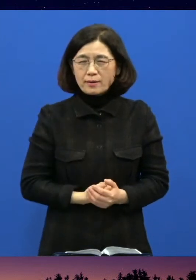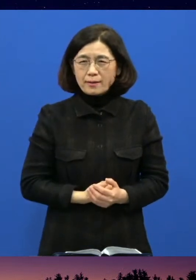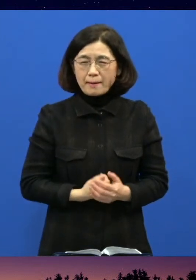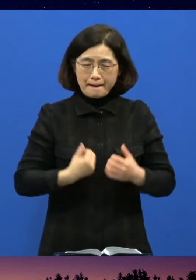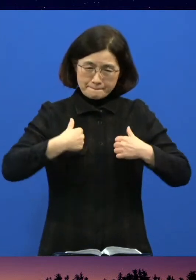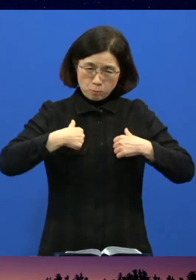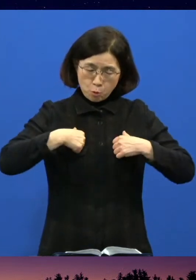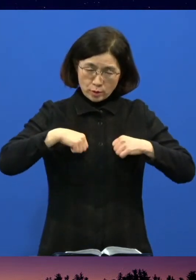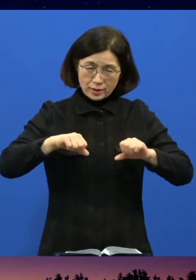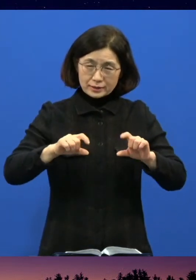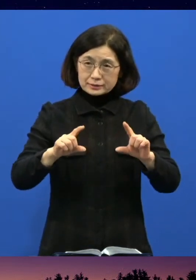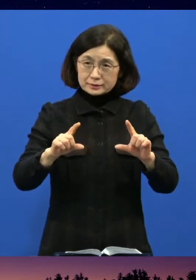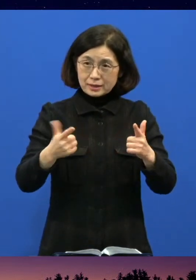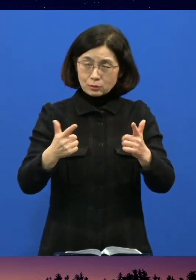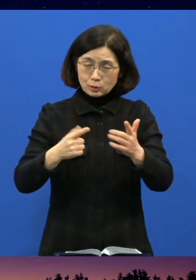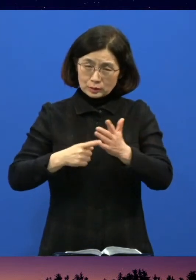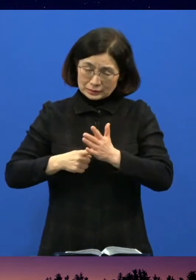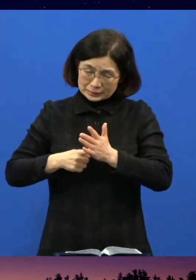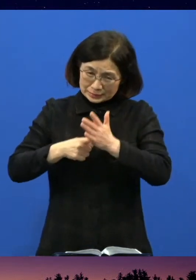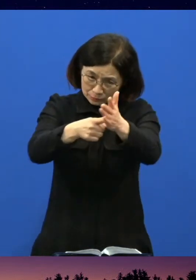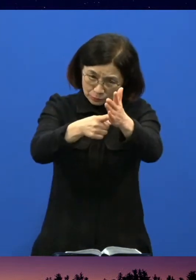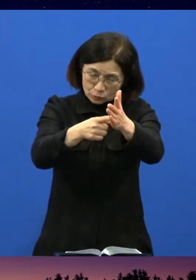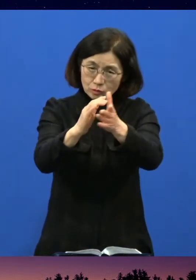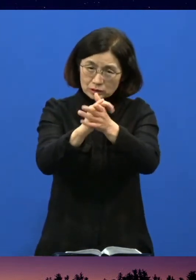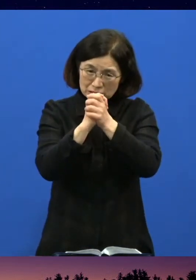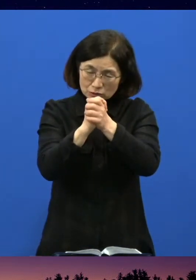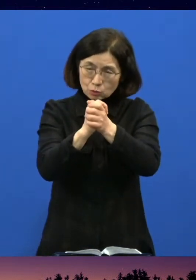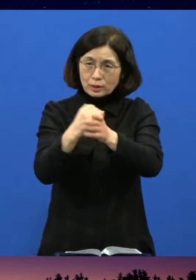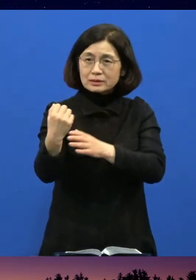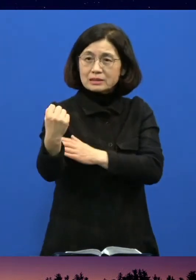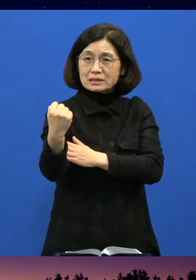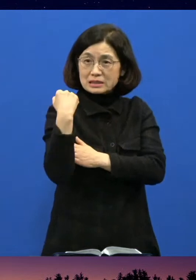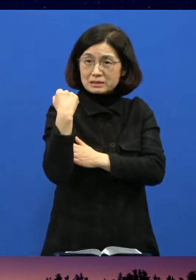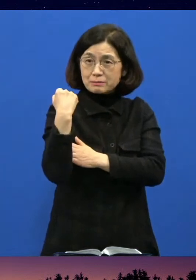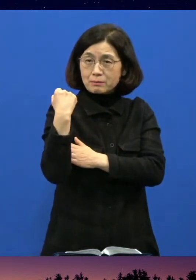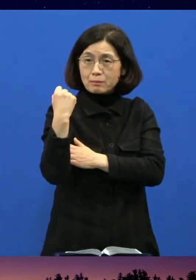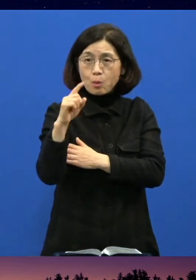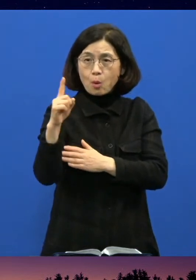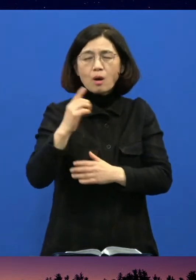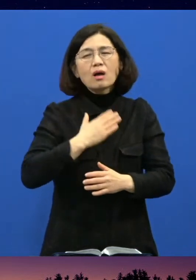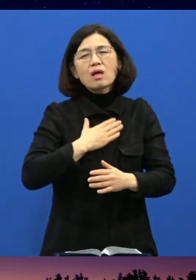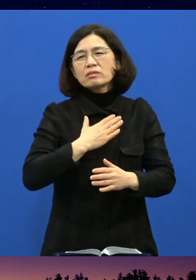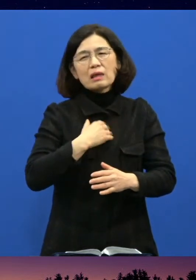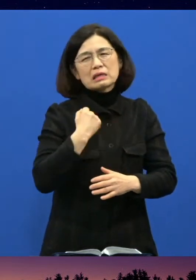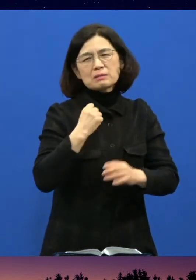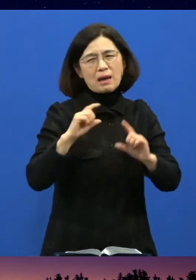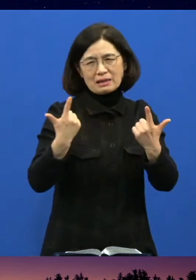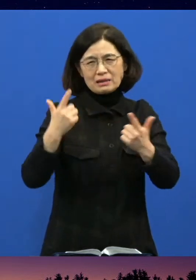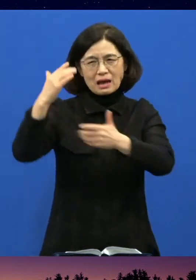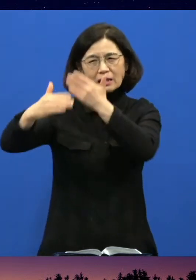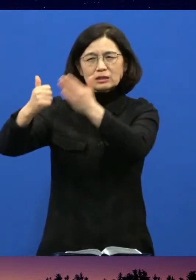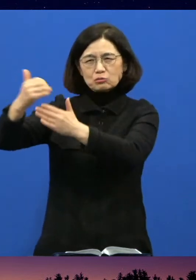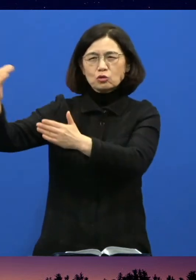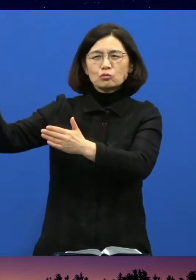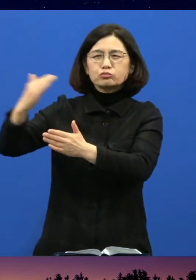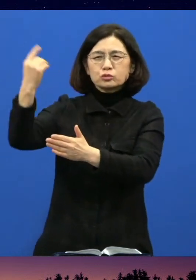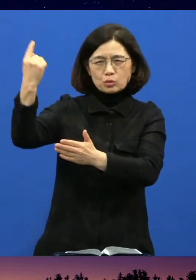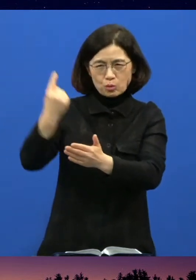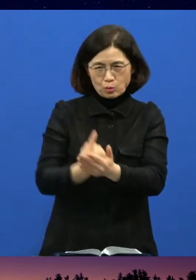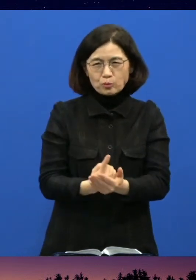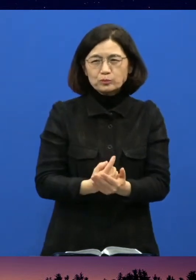포기하지 않고 지속적으로 기도하게 하는 힘은 우리 안에서 나오지 않고 하나님으로부터 나온다.